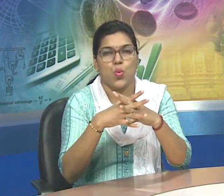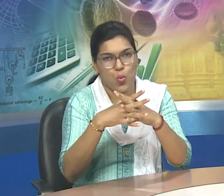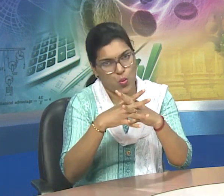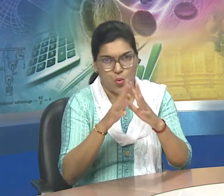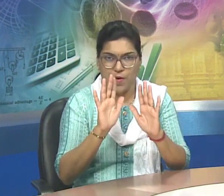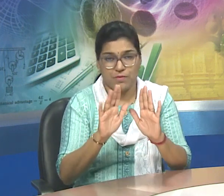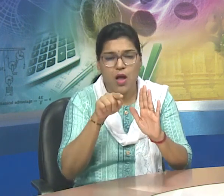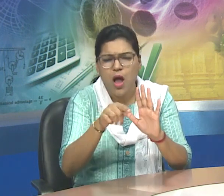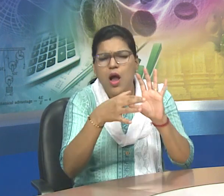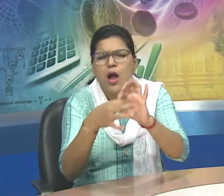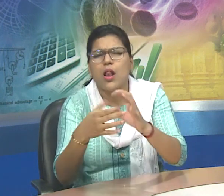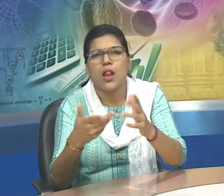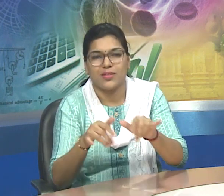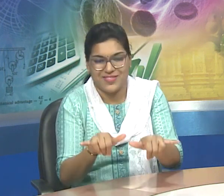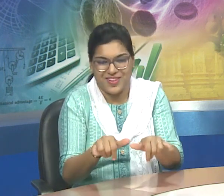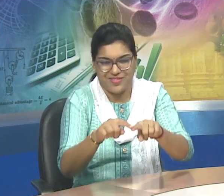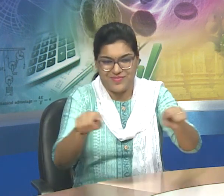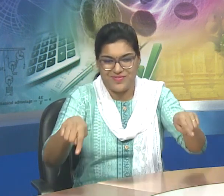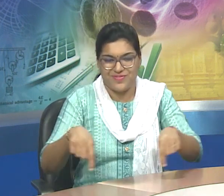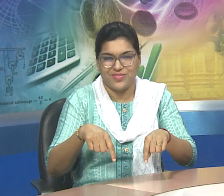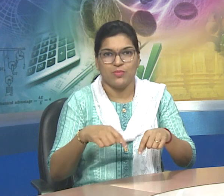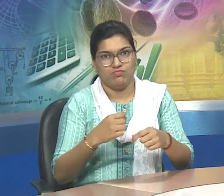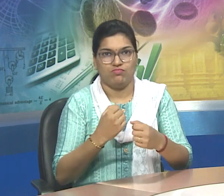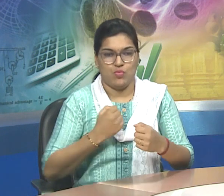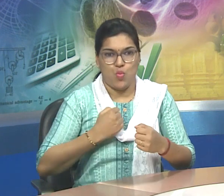हर राज्य में अपना एक कानून होता है।